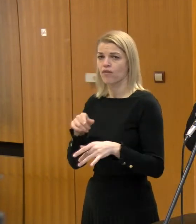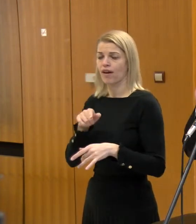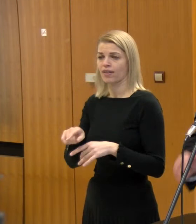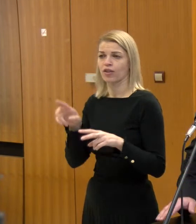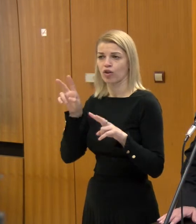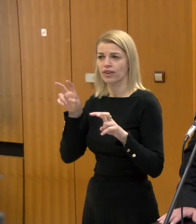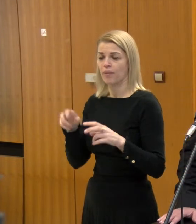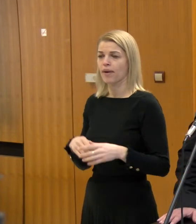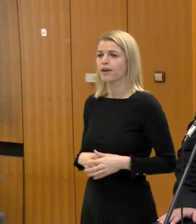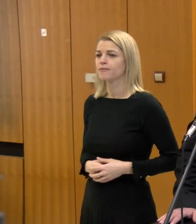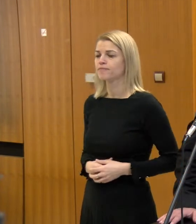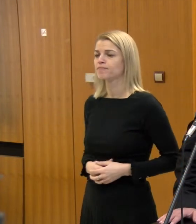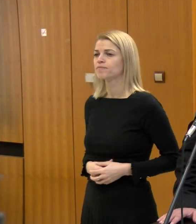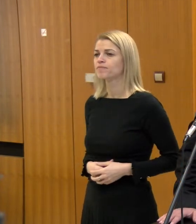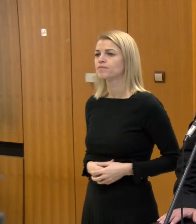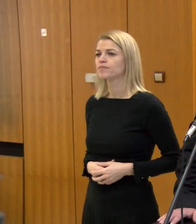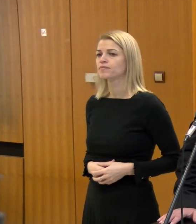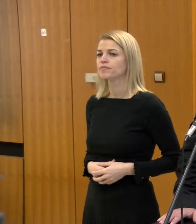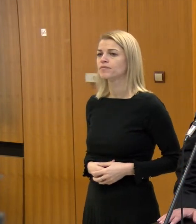Nepočujem.